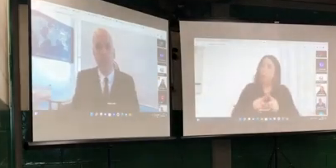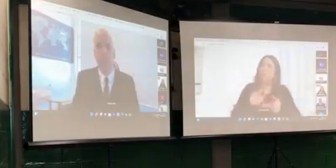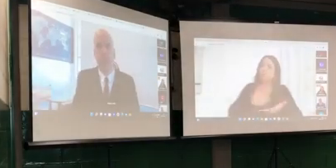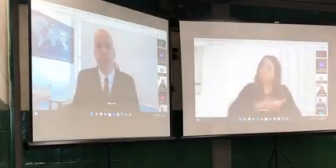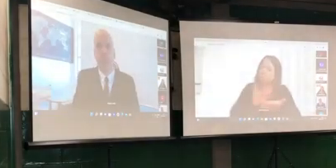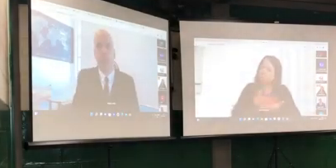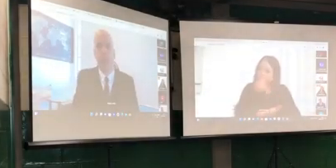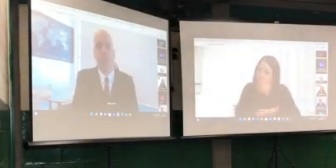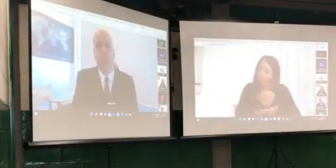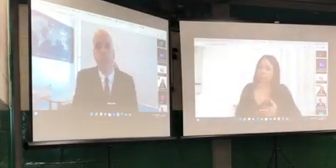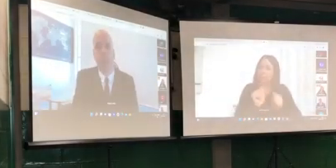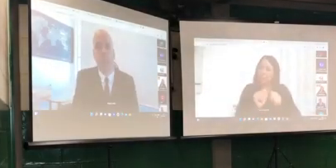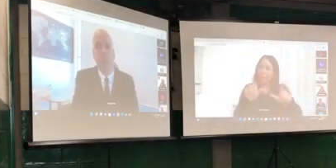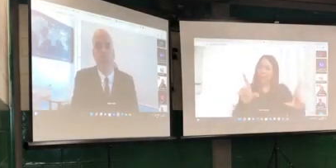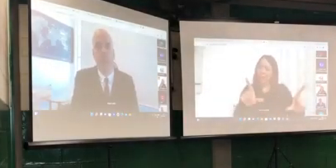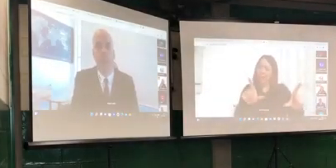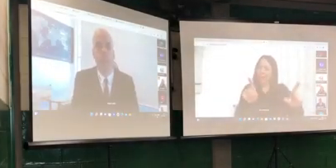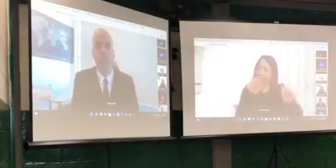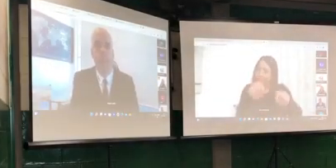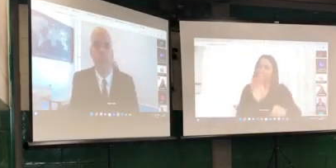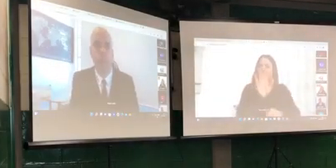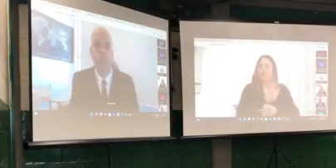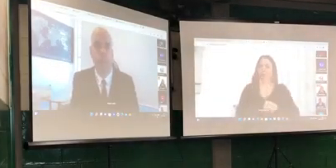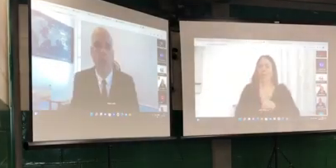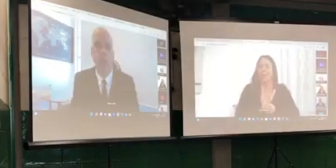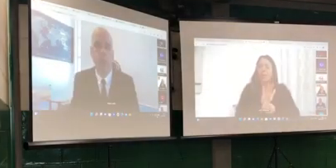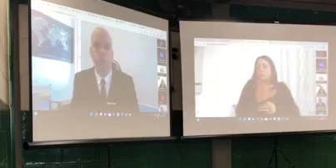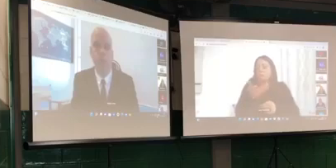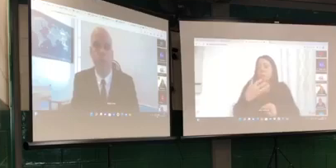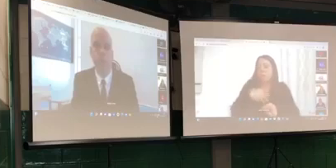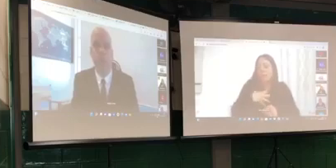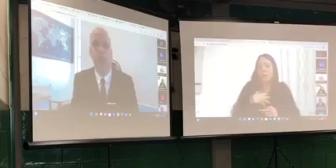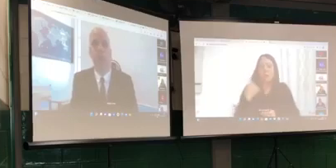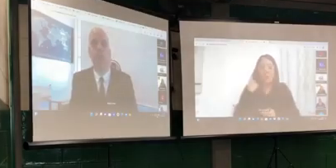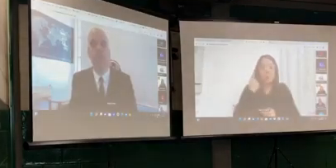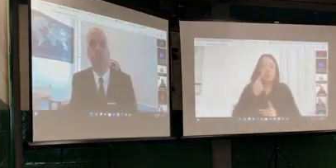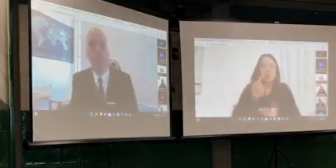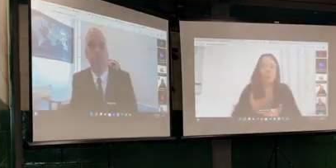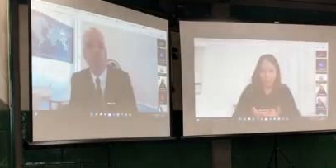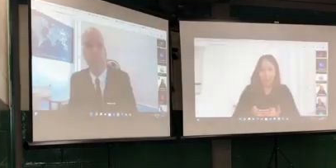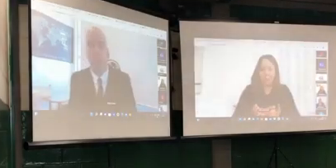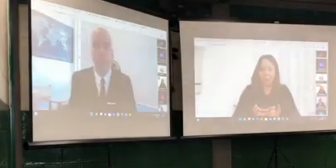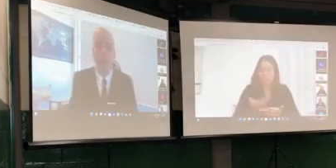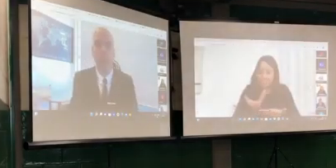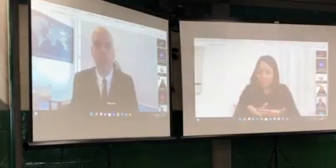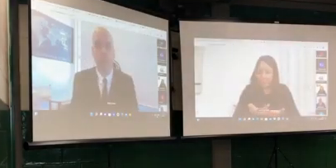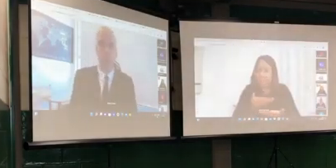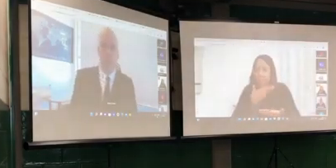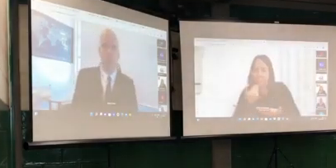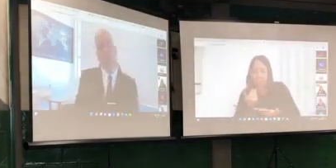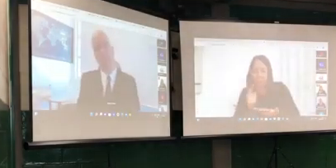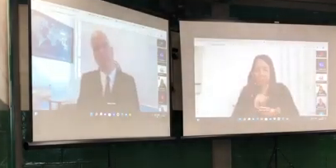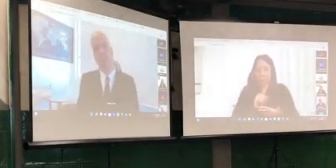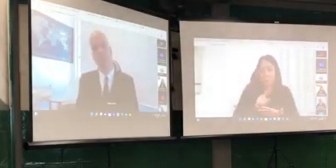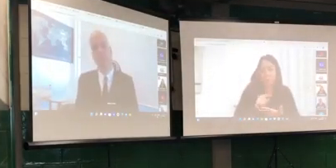telinha, né? Para ajudar a auxiliar de alguma forma o surdo, né? Será que vale a pena? Não, tem alguns que falam, mais